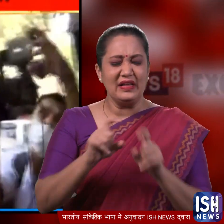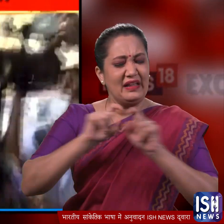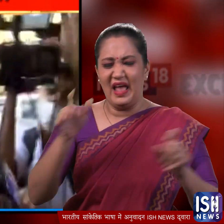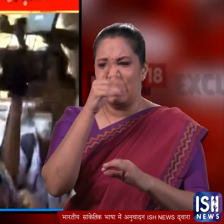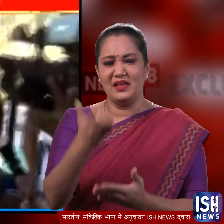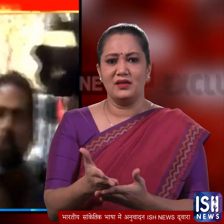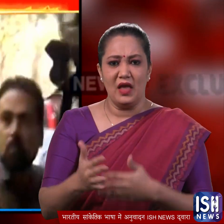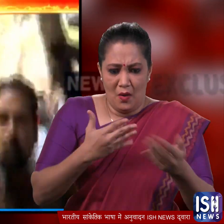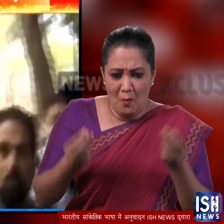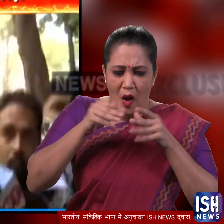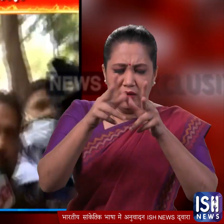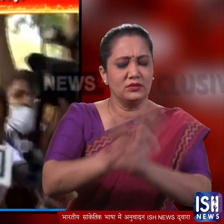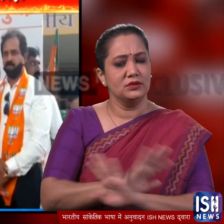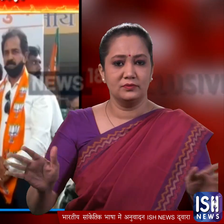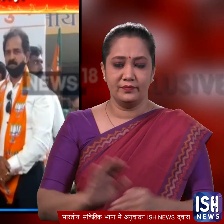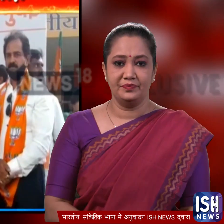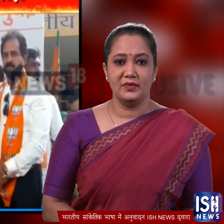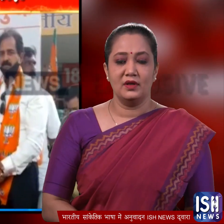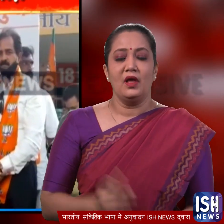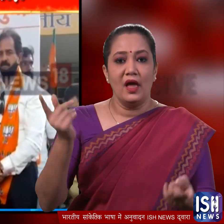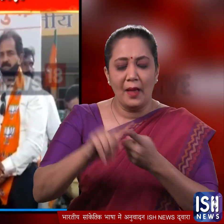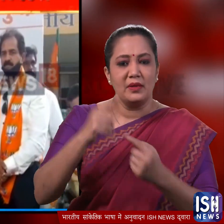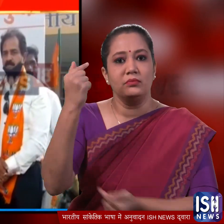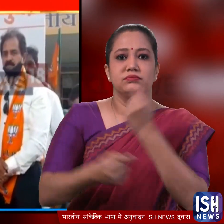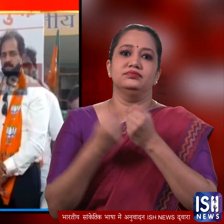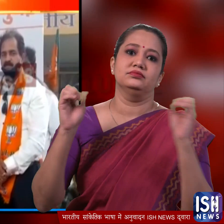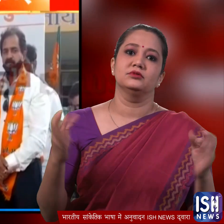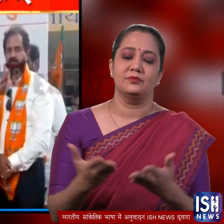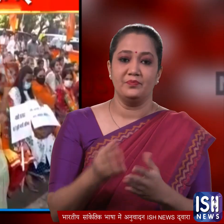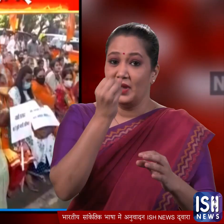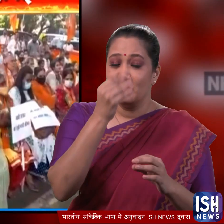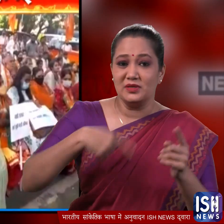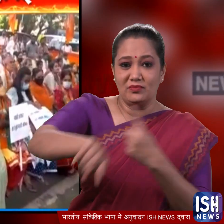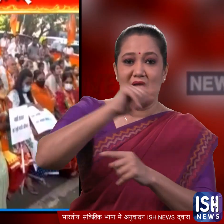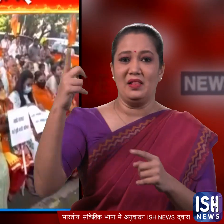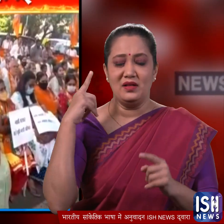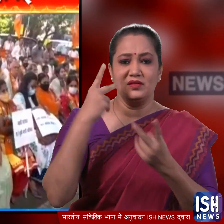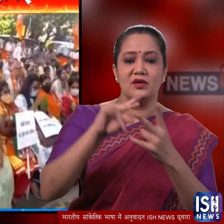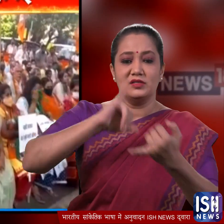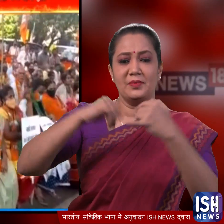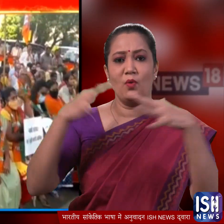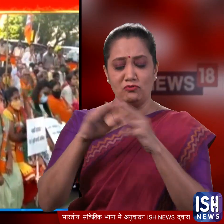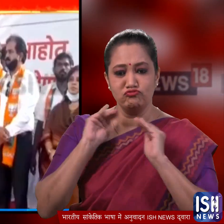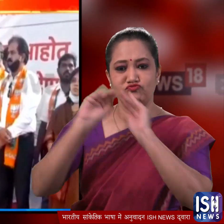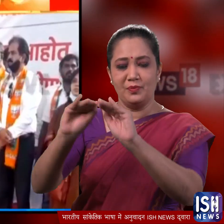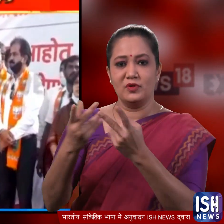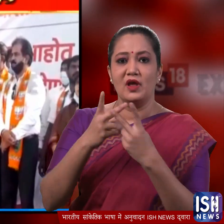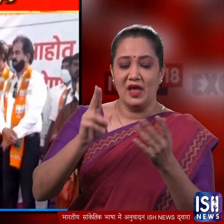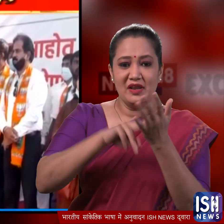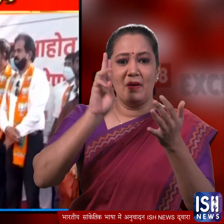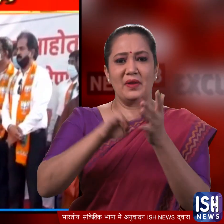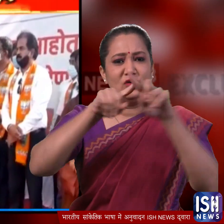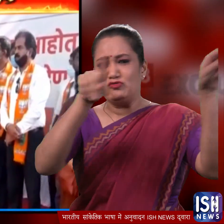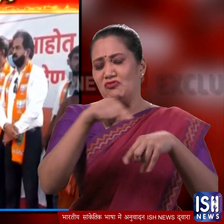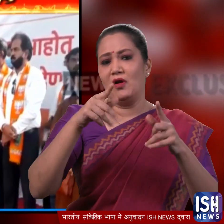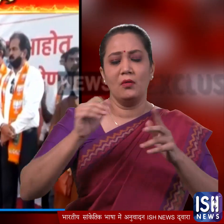झूठ, एब्सोल्युटली लाई एंड आई कैन नॉट कमेंट। इस बीच पूरे मामले पर सियासत भी शुरू हो गई। बीजेपी के नेताओं ने समीर वानखेड़े के समर्थन में और